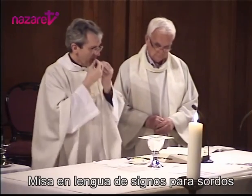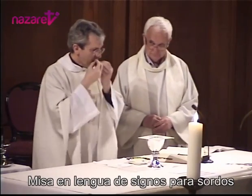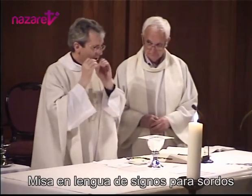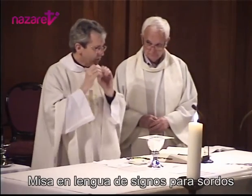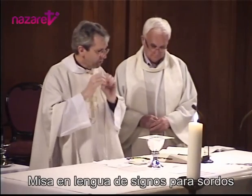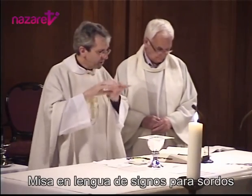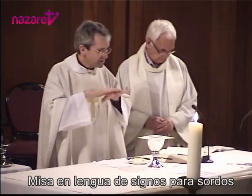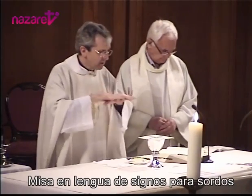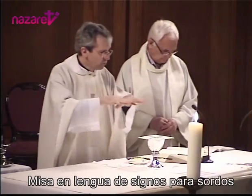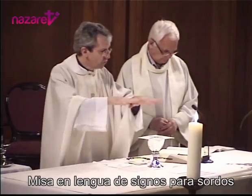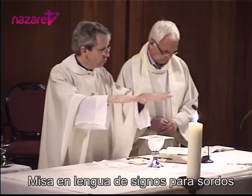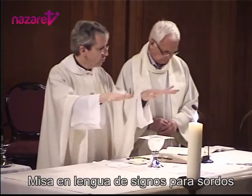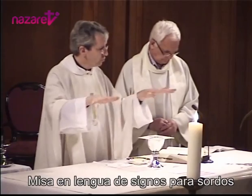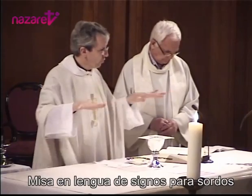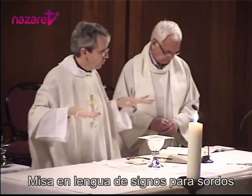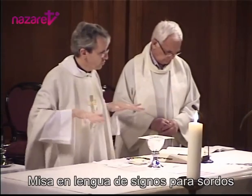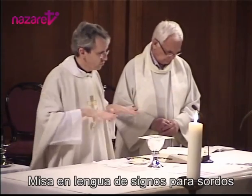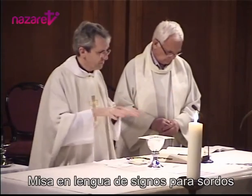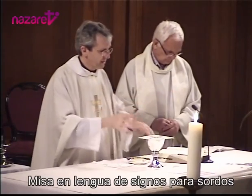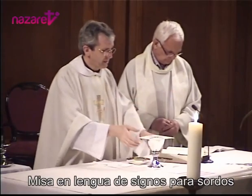quien concedes al mundo todos los bienes.